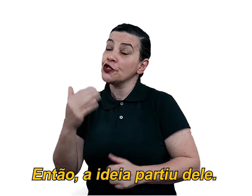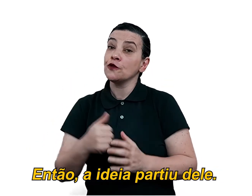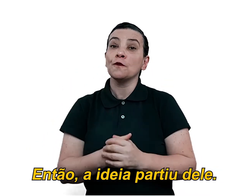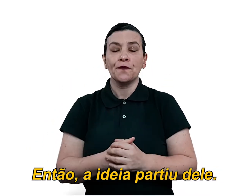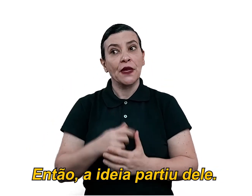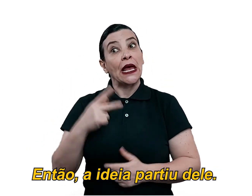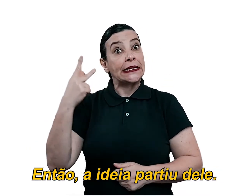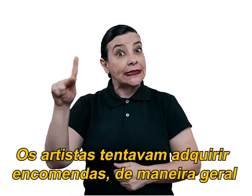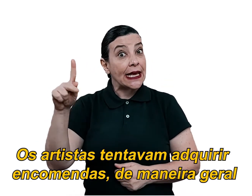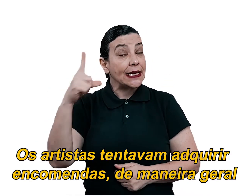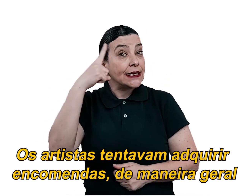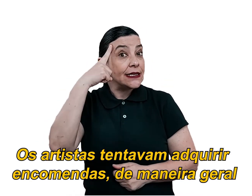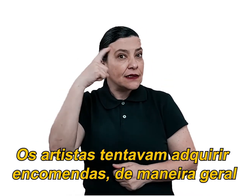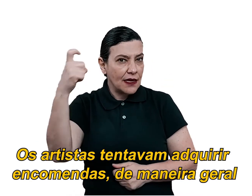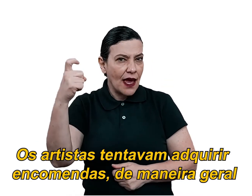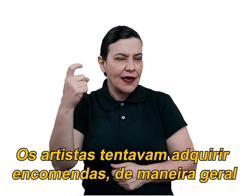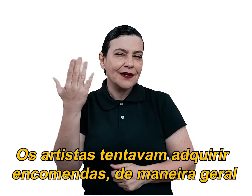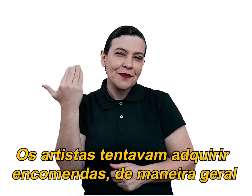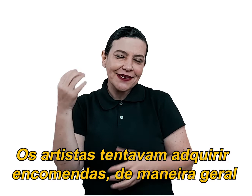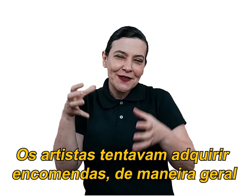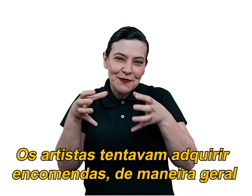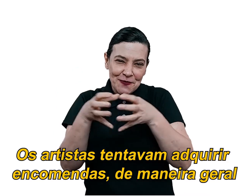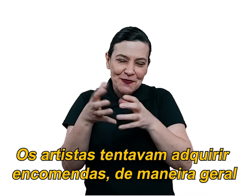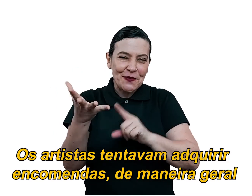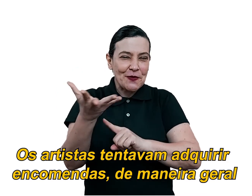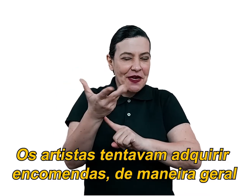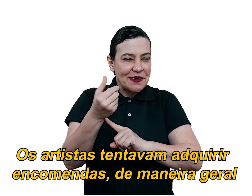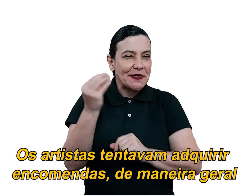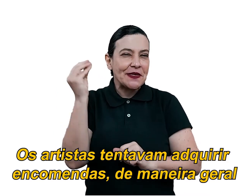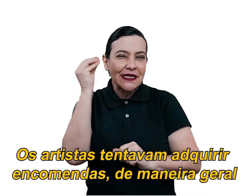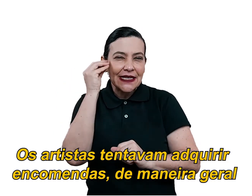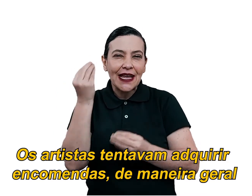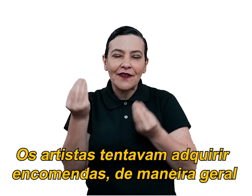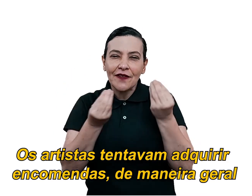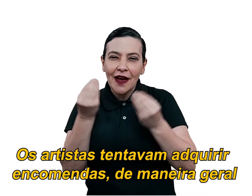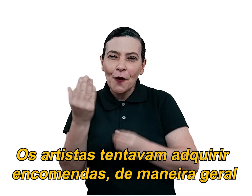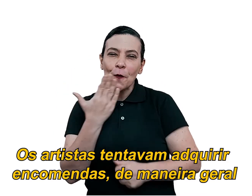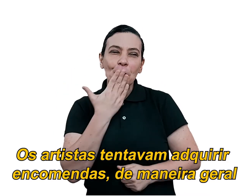partiu dele, né? Os artistas tentavam adquirir encomendas, de maneira geral, porque